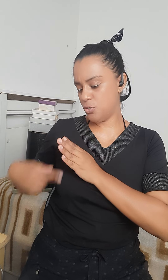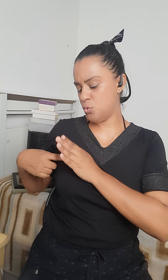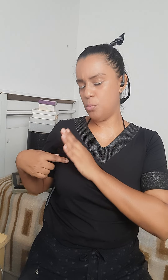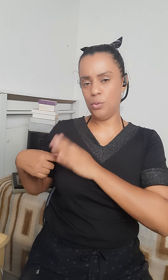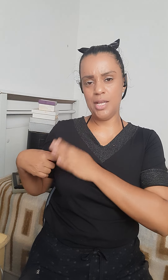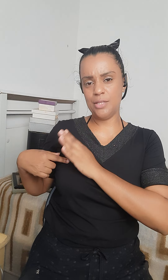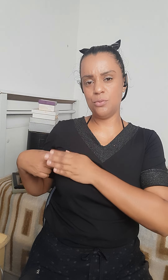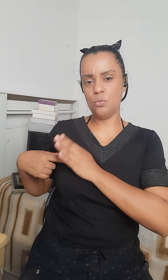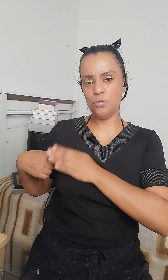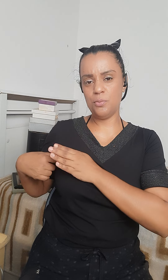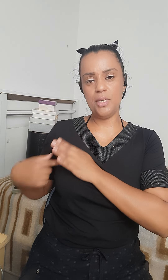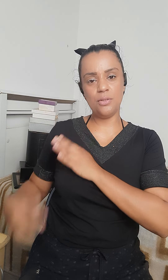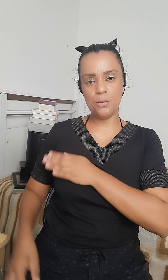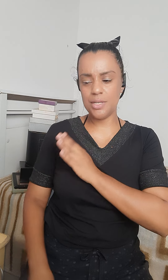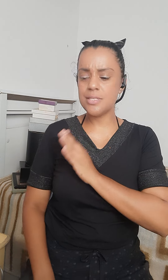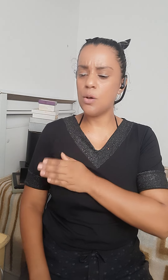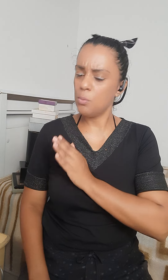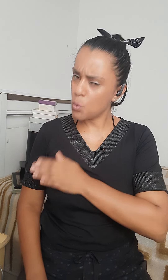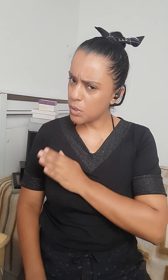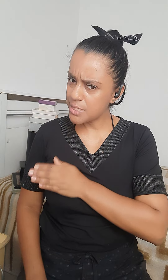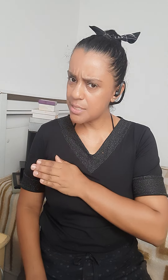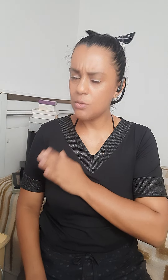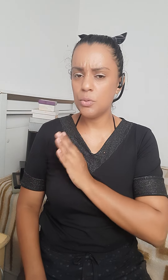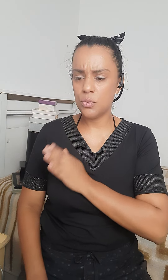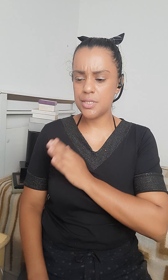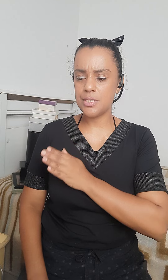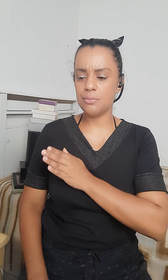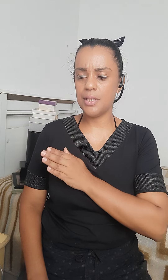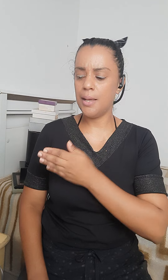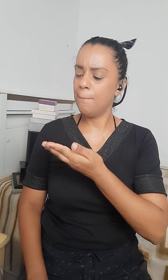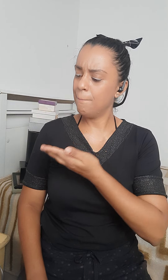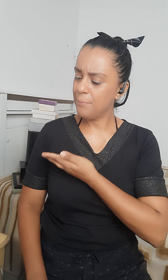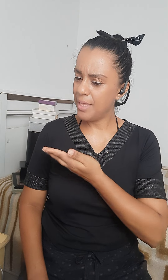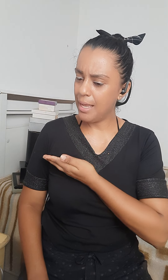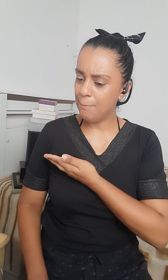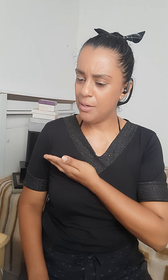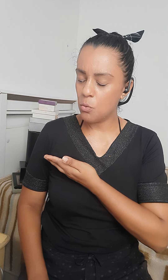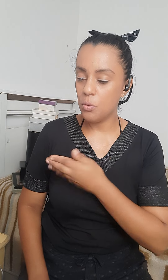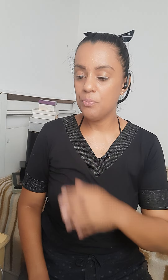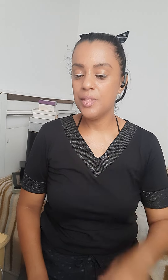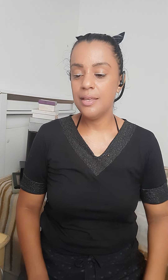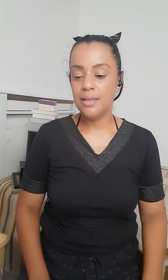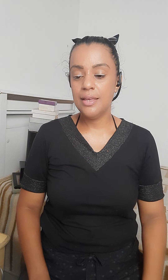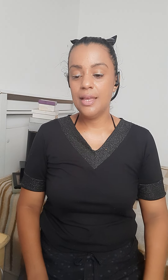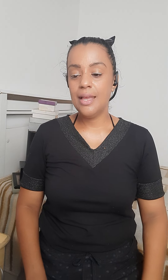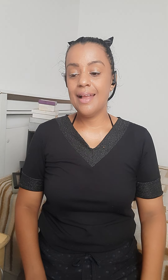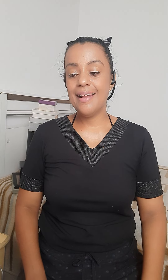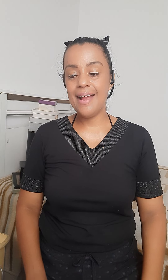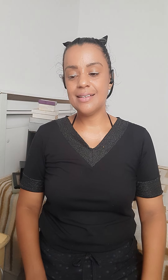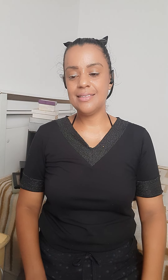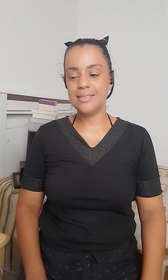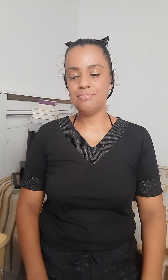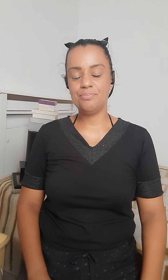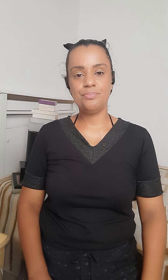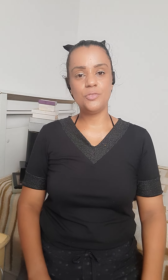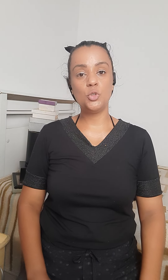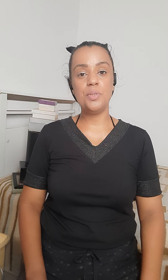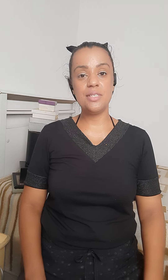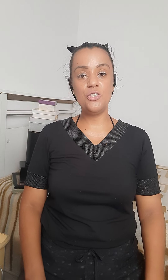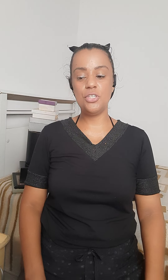ou pro lado, com movimento, é coração, meu coração, tá? Amigo. Carta, substantivos,